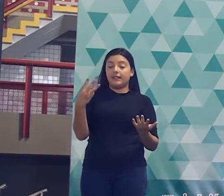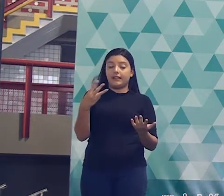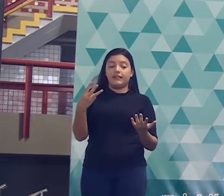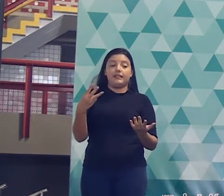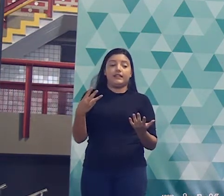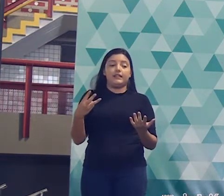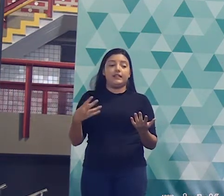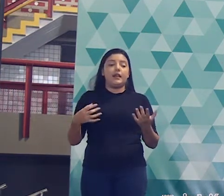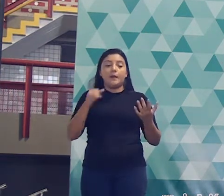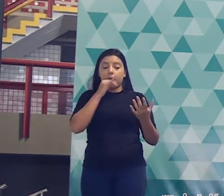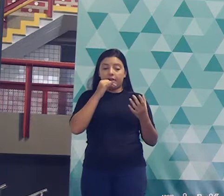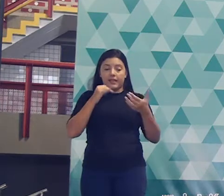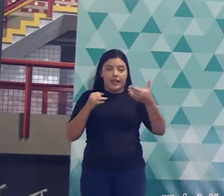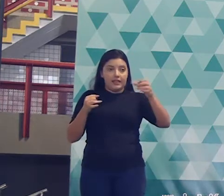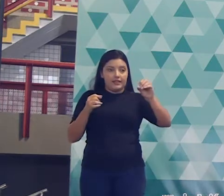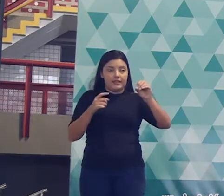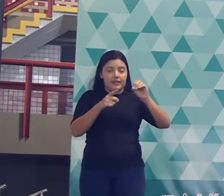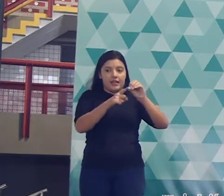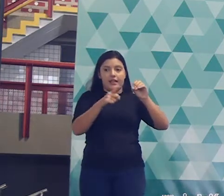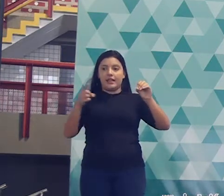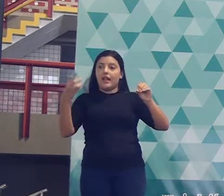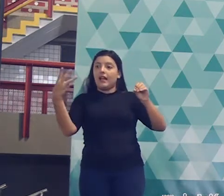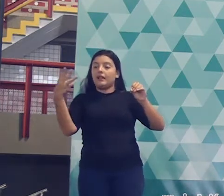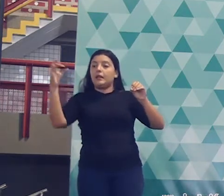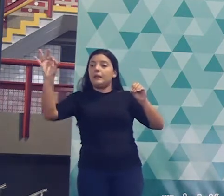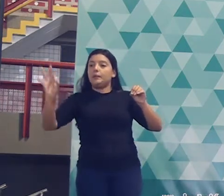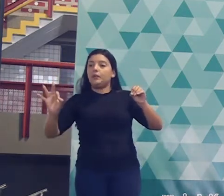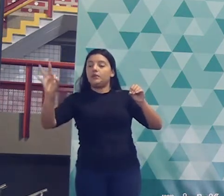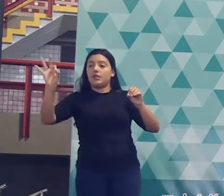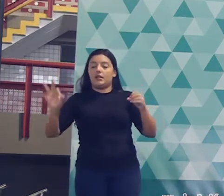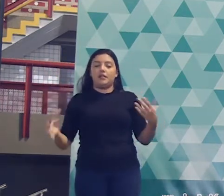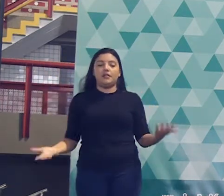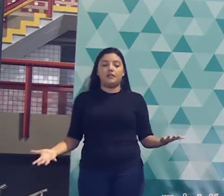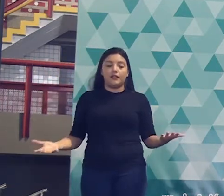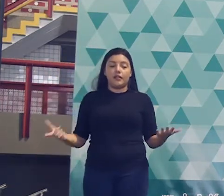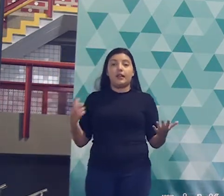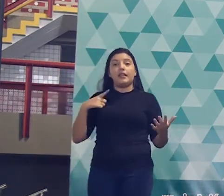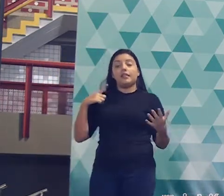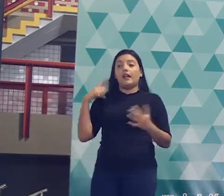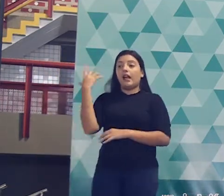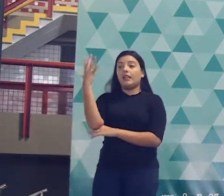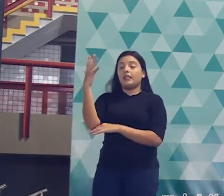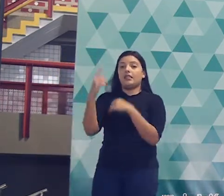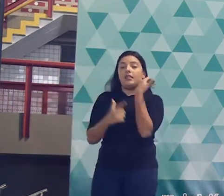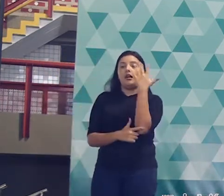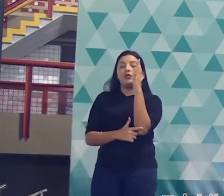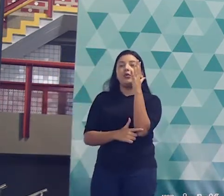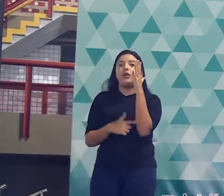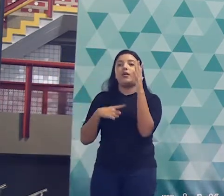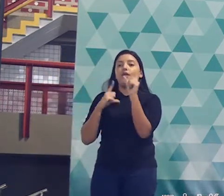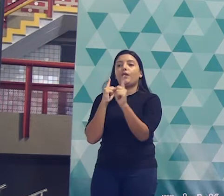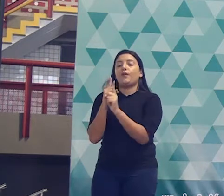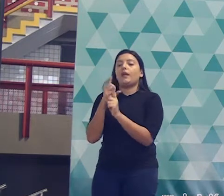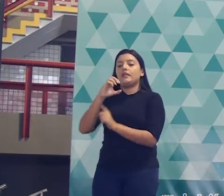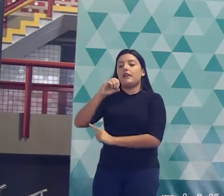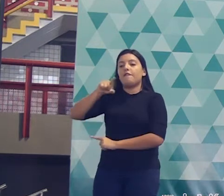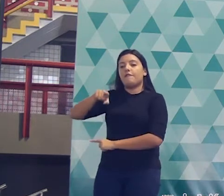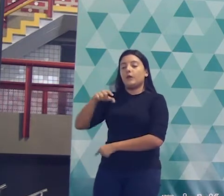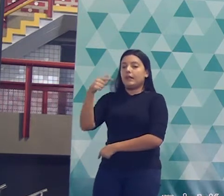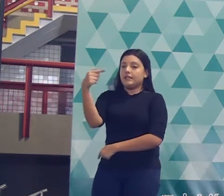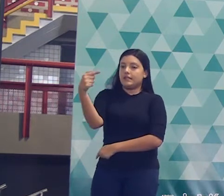3. Porque na natureza, ó, como a questão falou para a gente, na natureza, o urânio é encontrado com